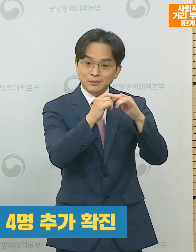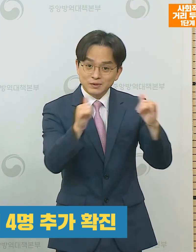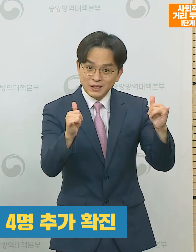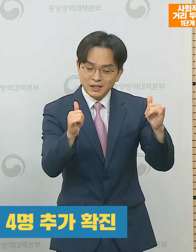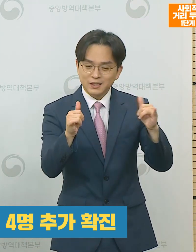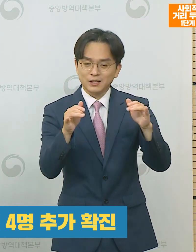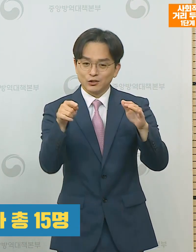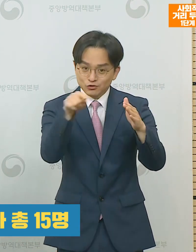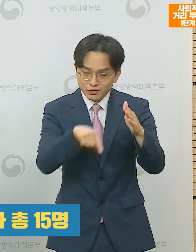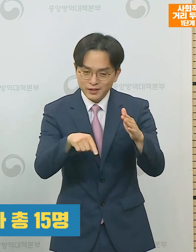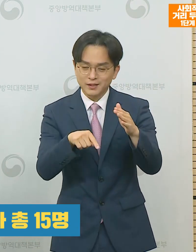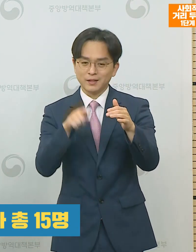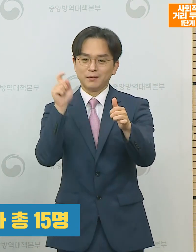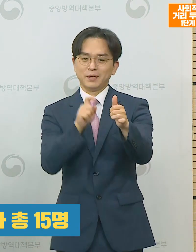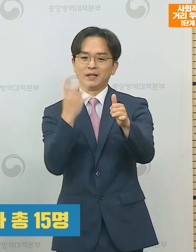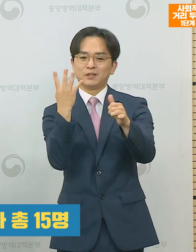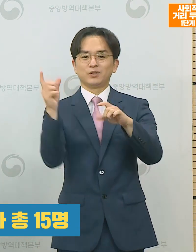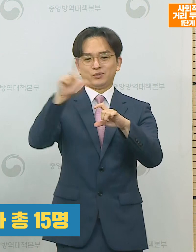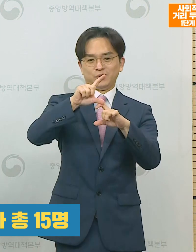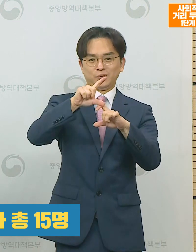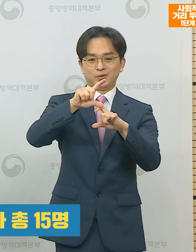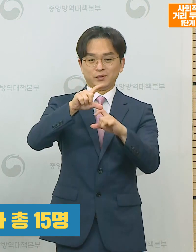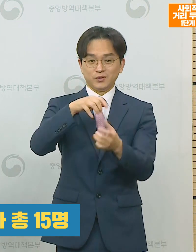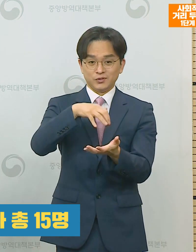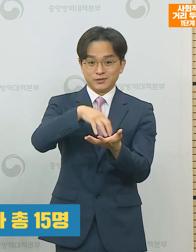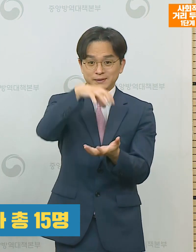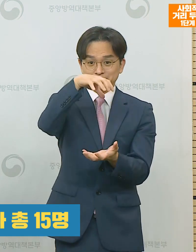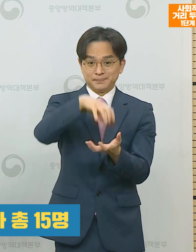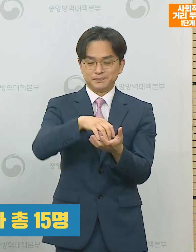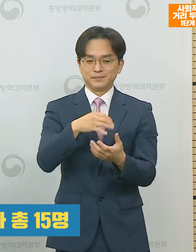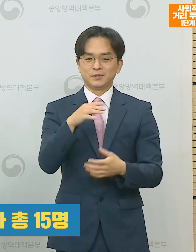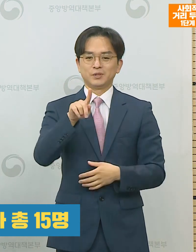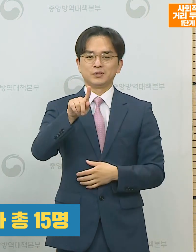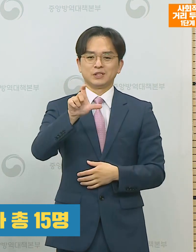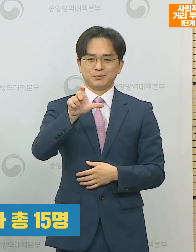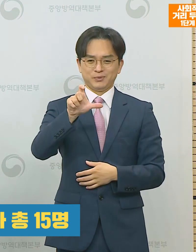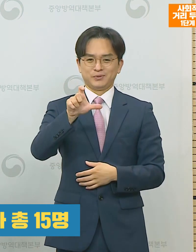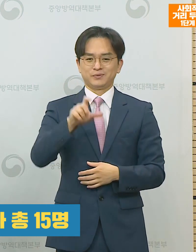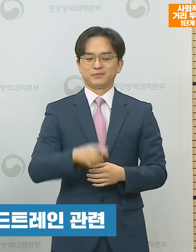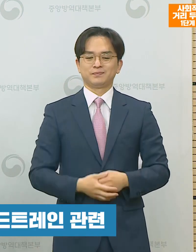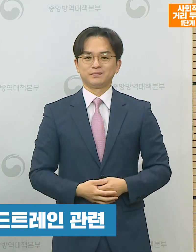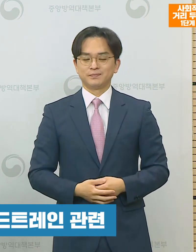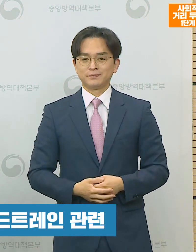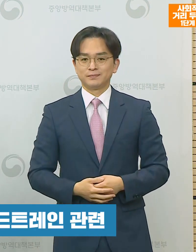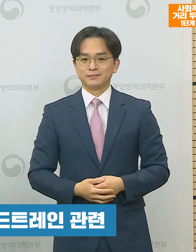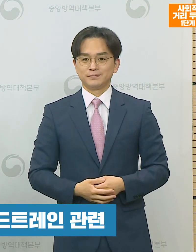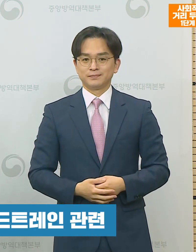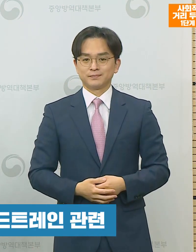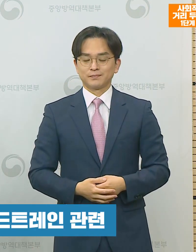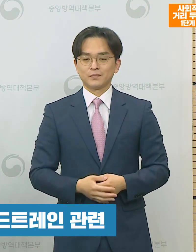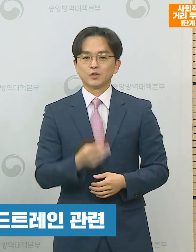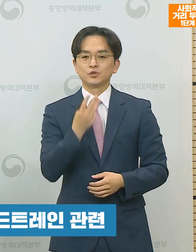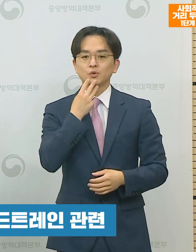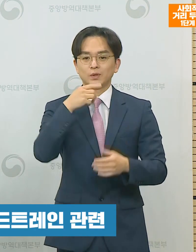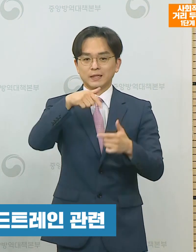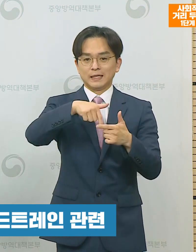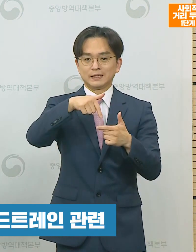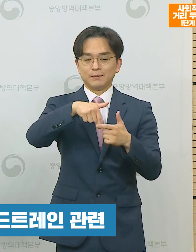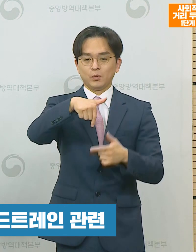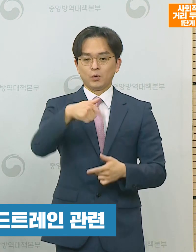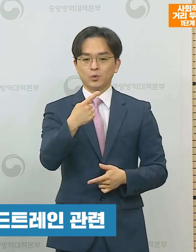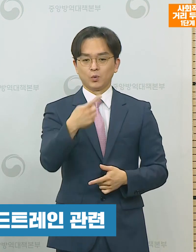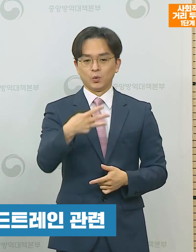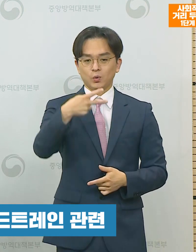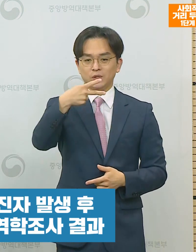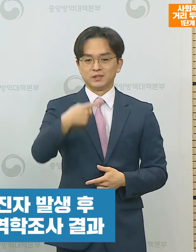추가로 확진되어 현재까지 누적 확진자는 총 15명입니다. 서울 강남구의 골드